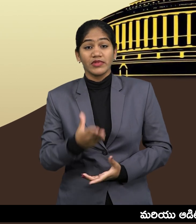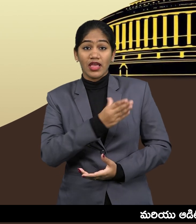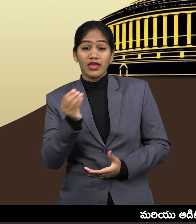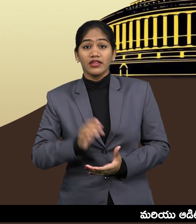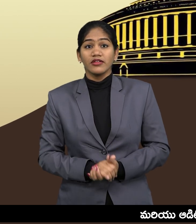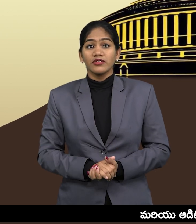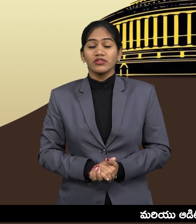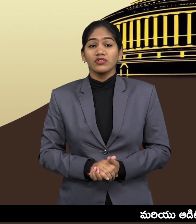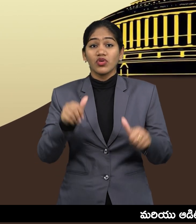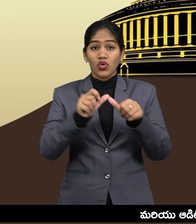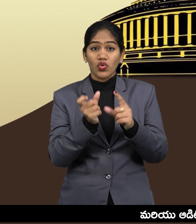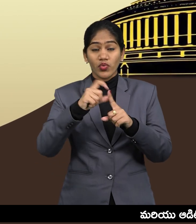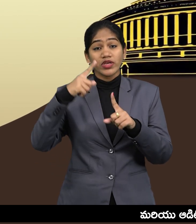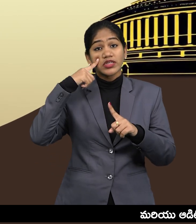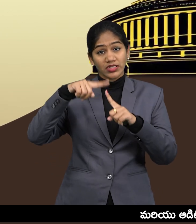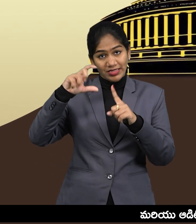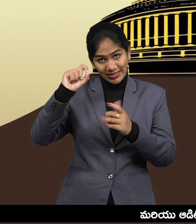జనరల్ను కూడా తొలగించవచ్చు.